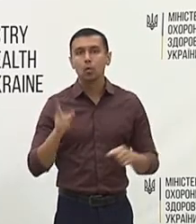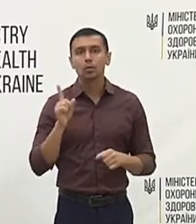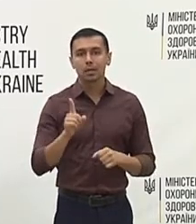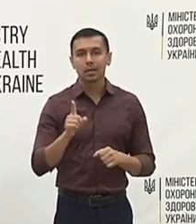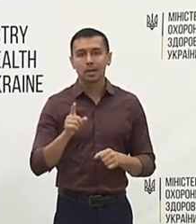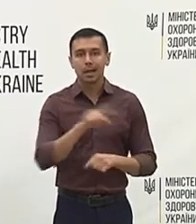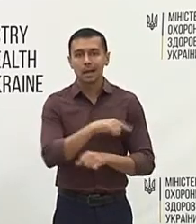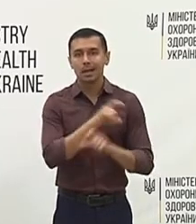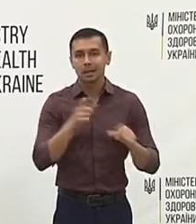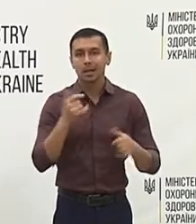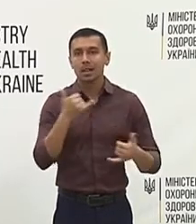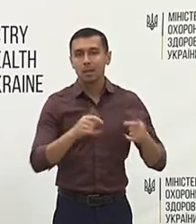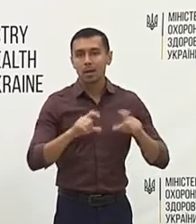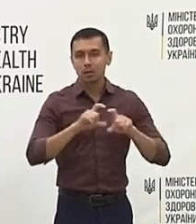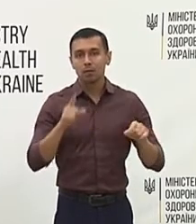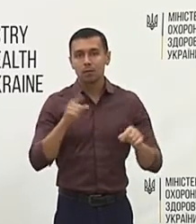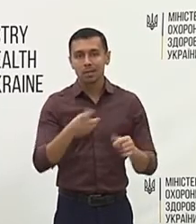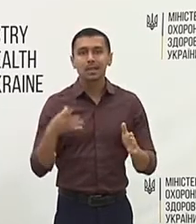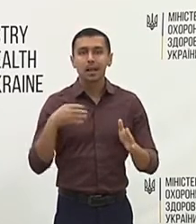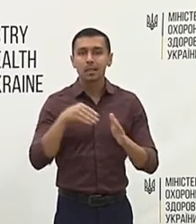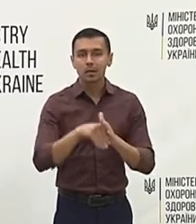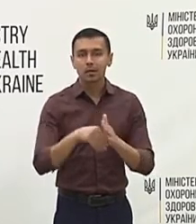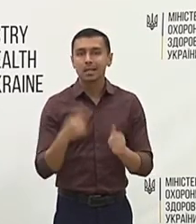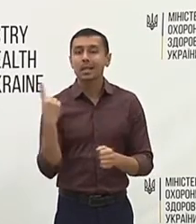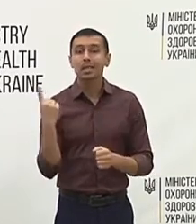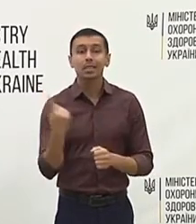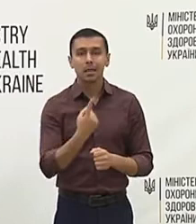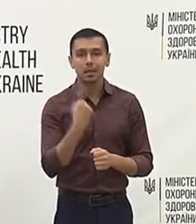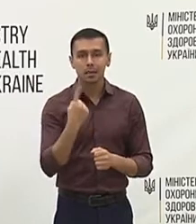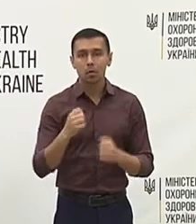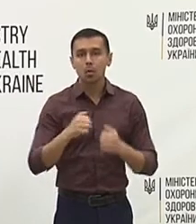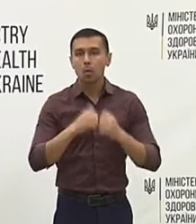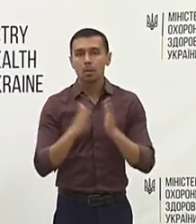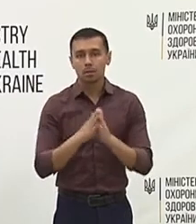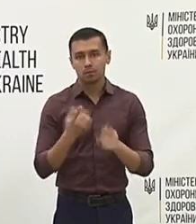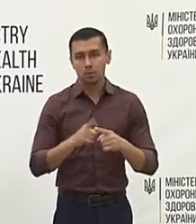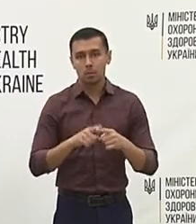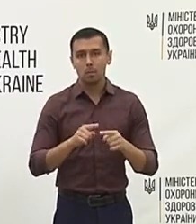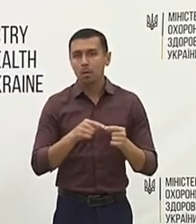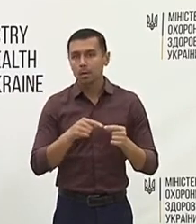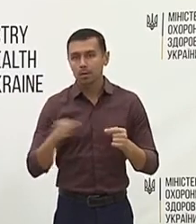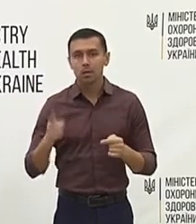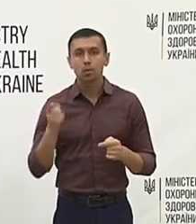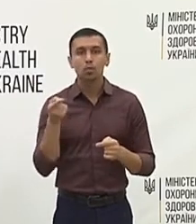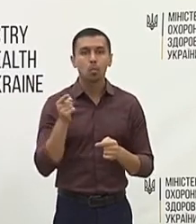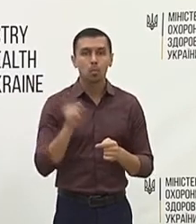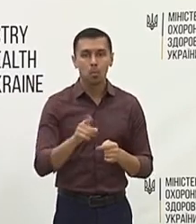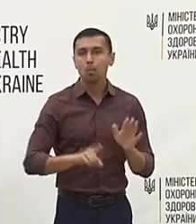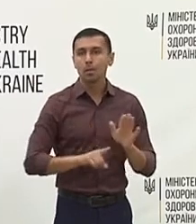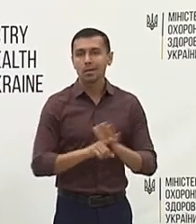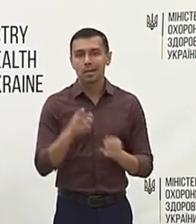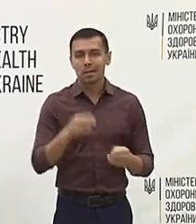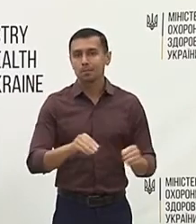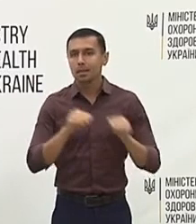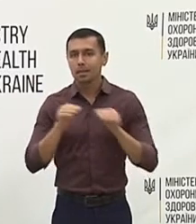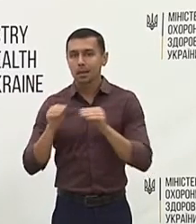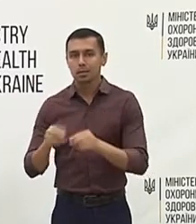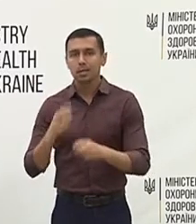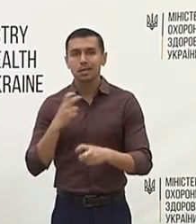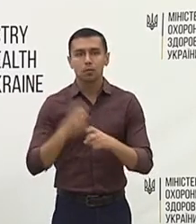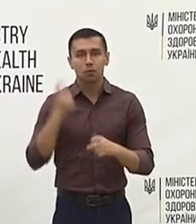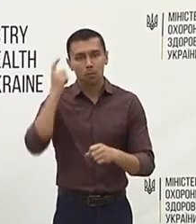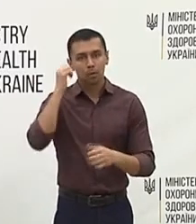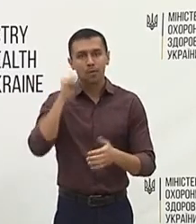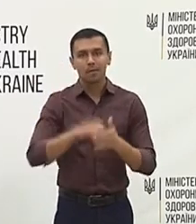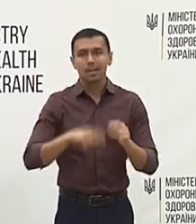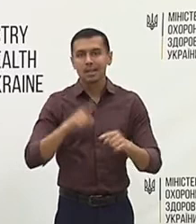оскільки клініка та лабораторія вони складають єдиний комплекс в цьому процесі. І тому почати трансплантації кісткового